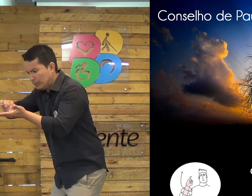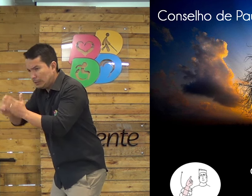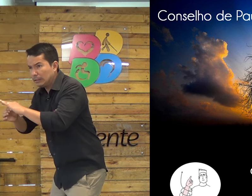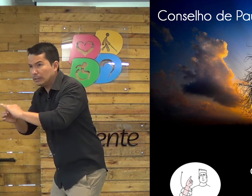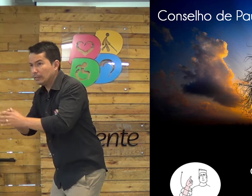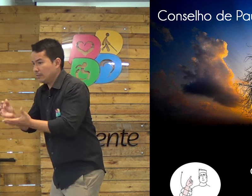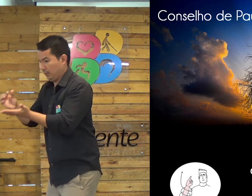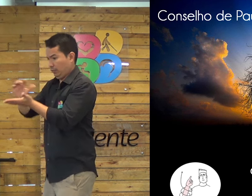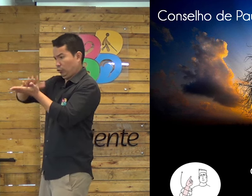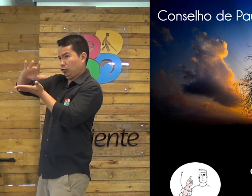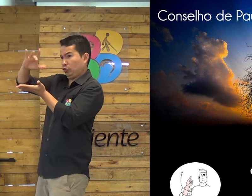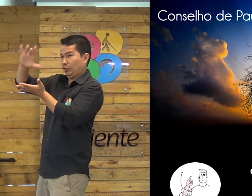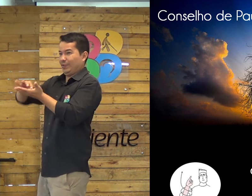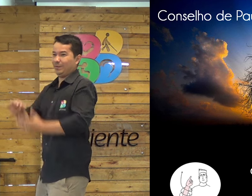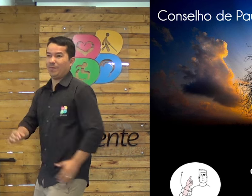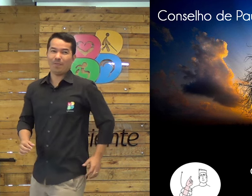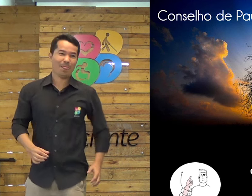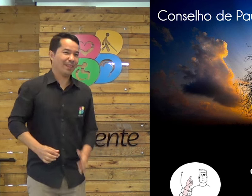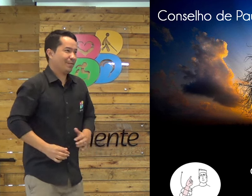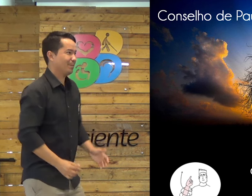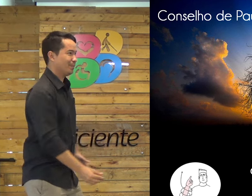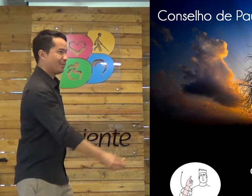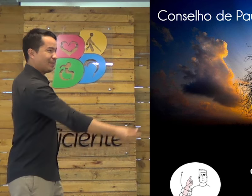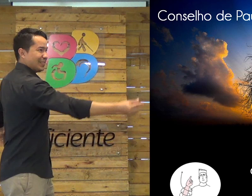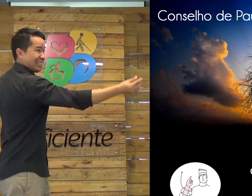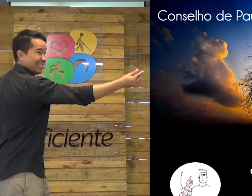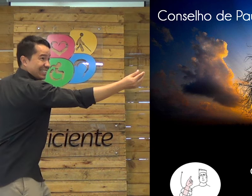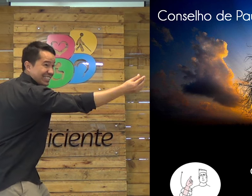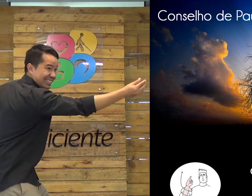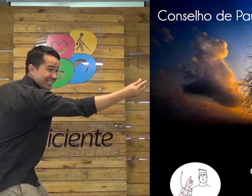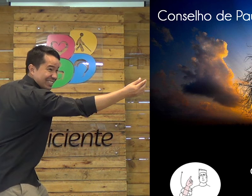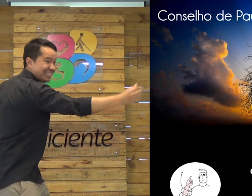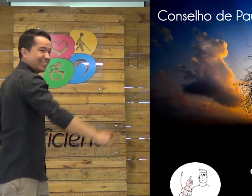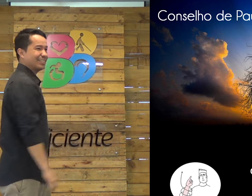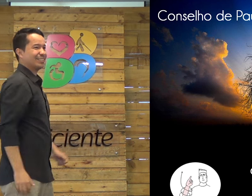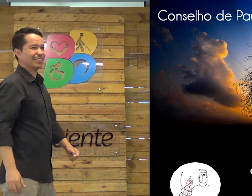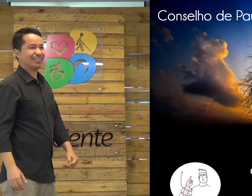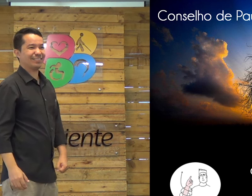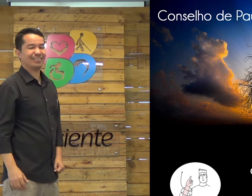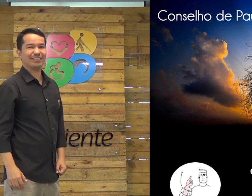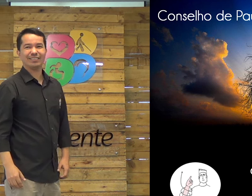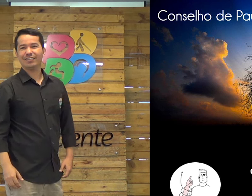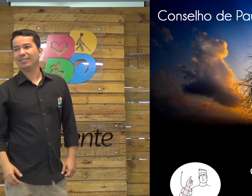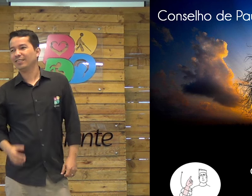desenterra a moeda, dá uma limpadinha aí para ficar com o nó, né? Devolve o patrão.